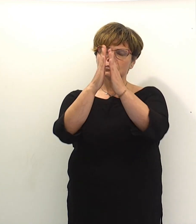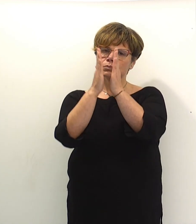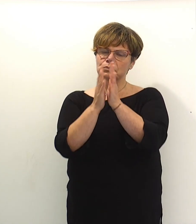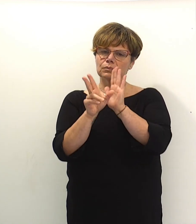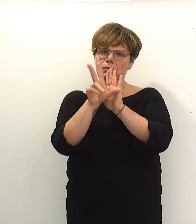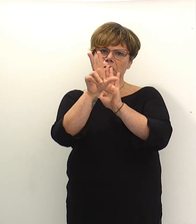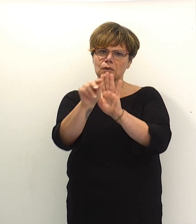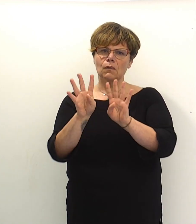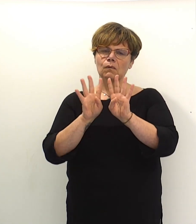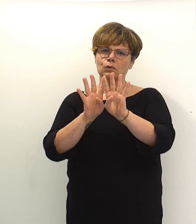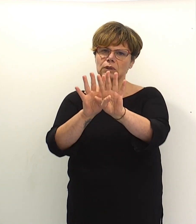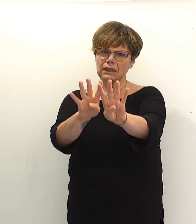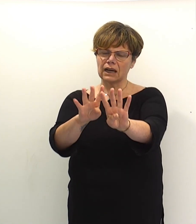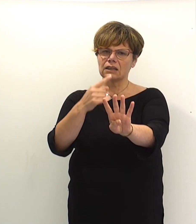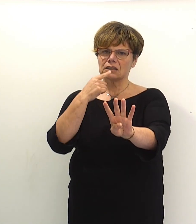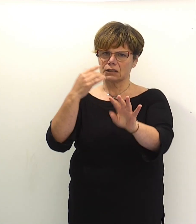dei funerali.